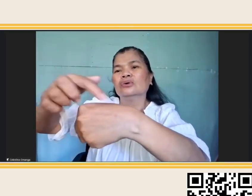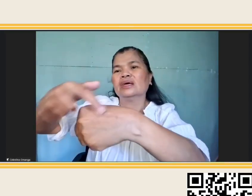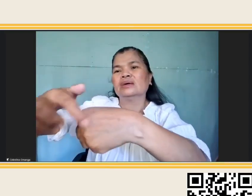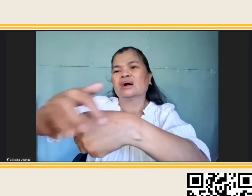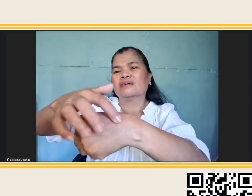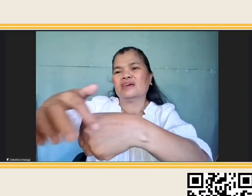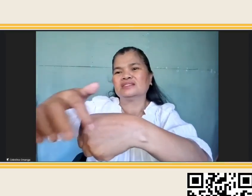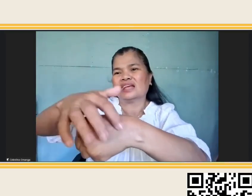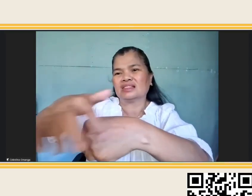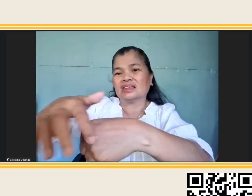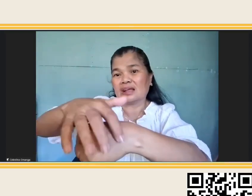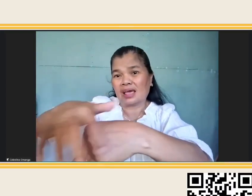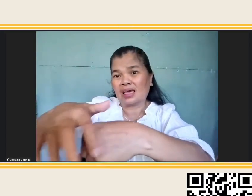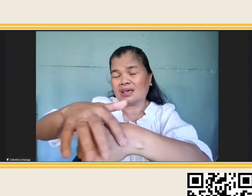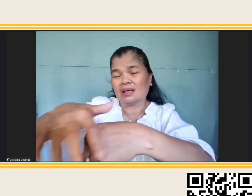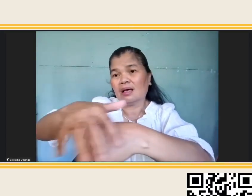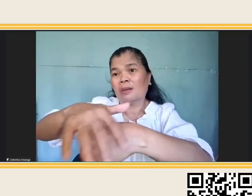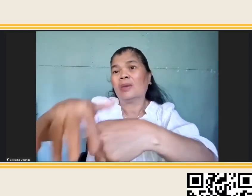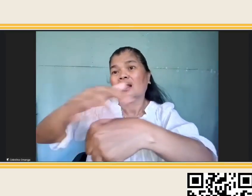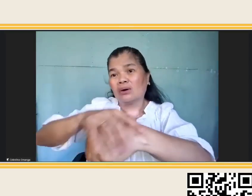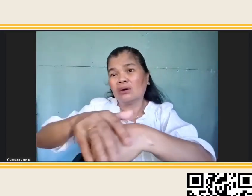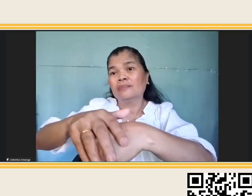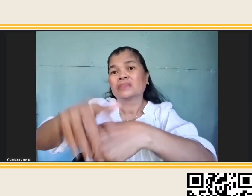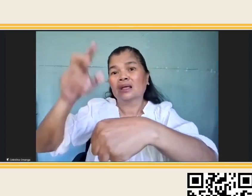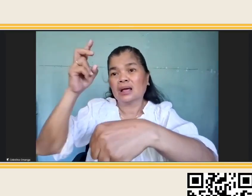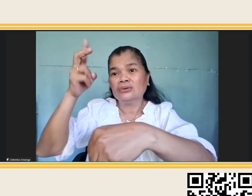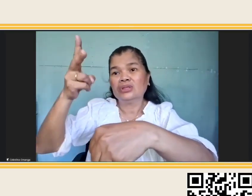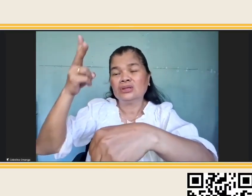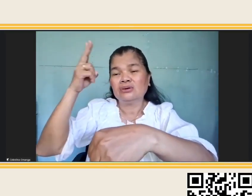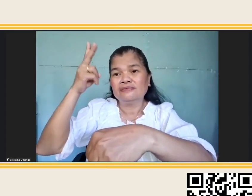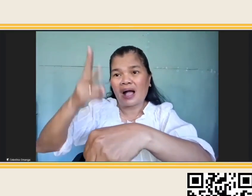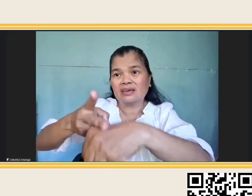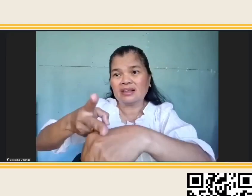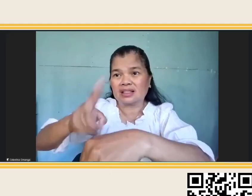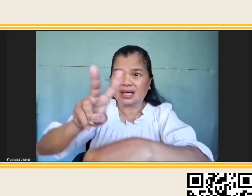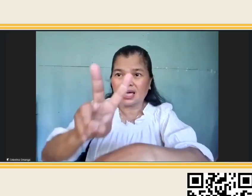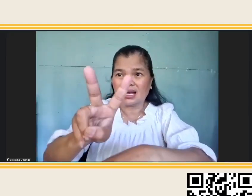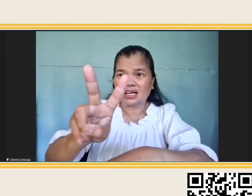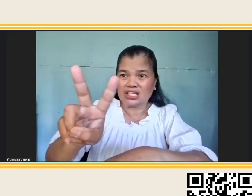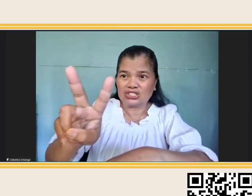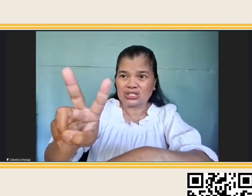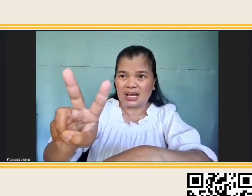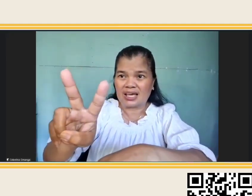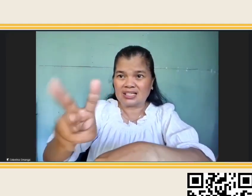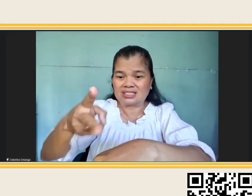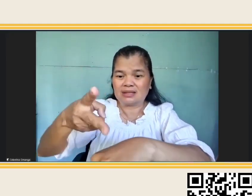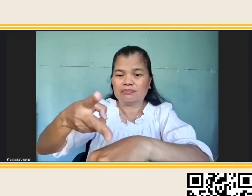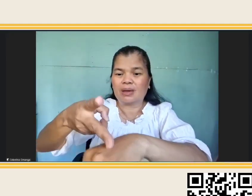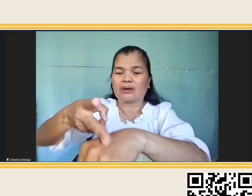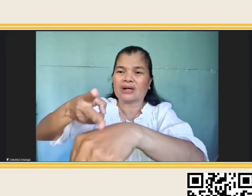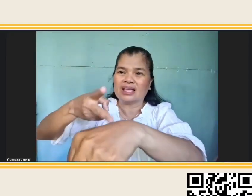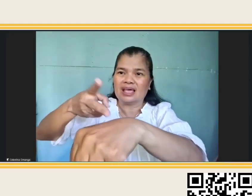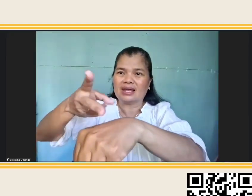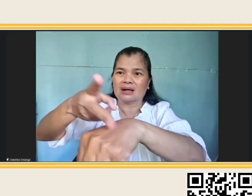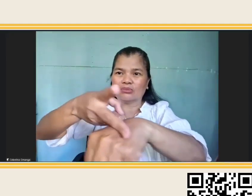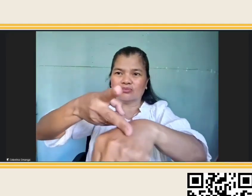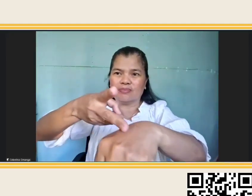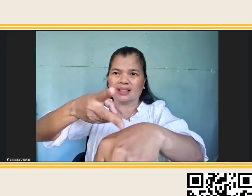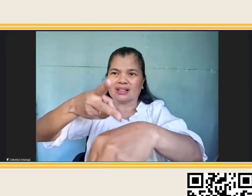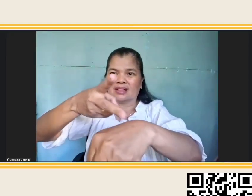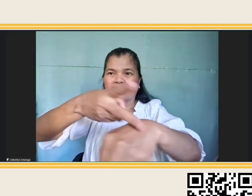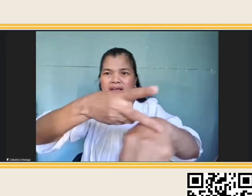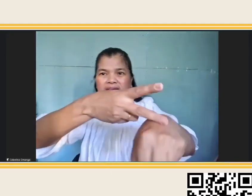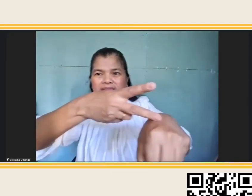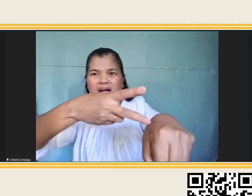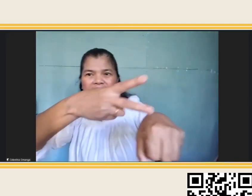Yung kulay ng mga veins natin, gray. Pero, ganun din yung violet, kaya lang initialize. Pero ganyan ang